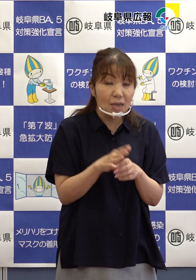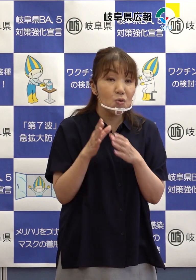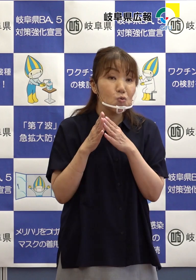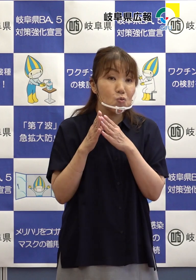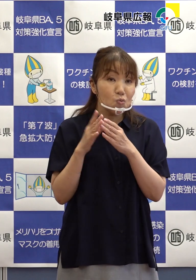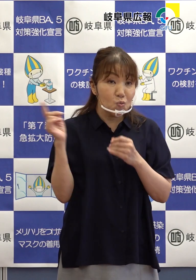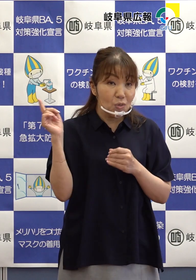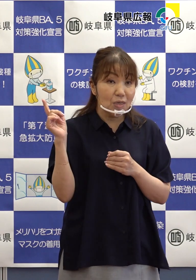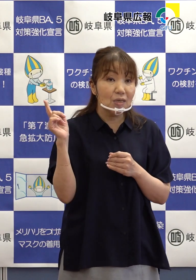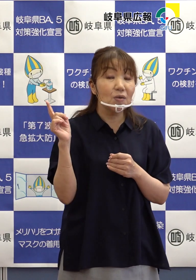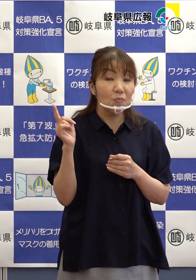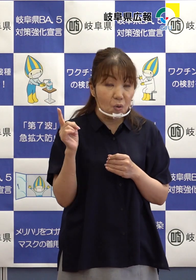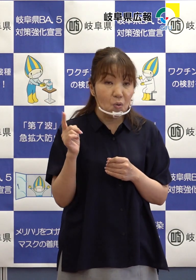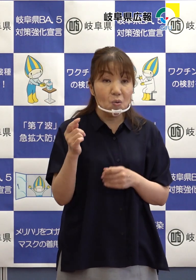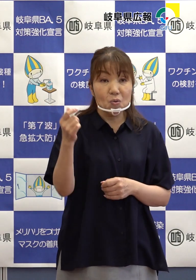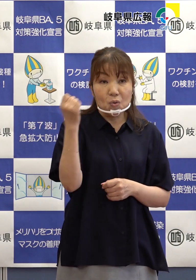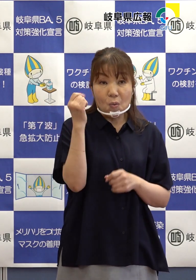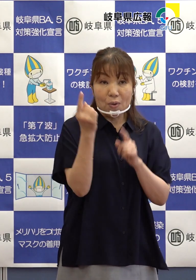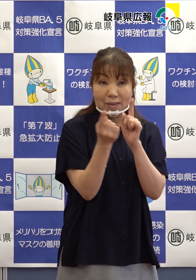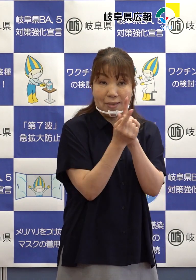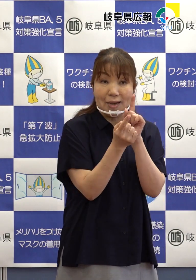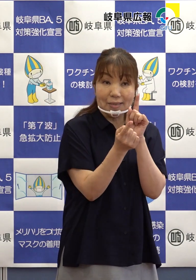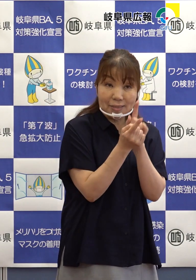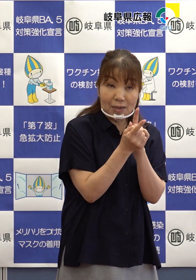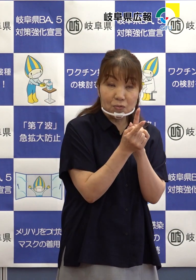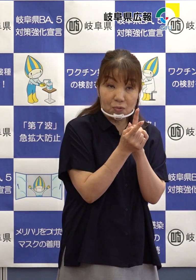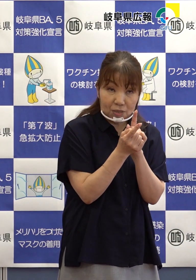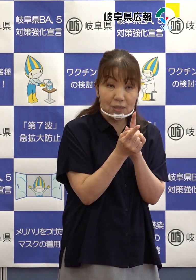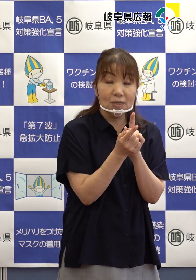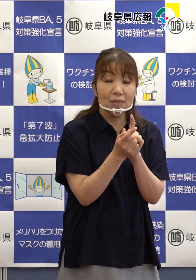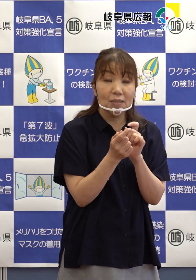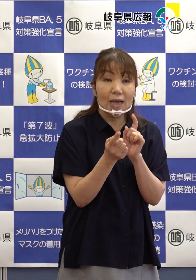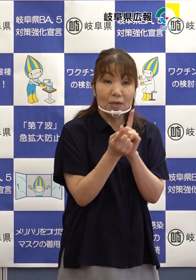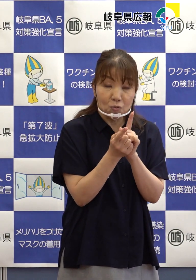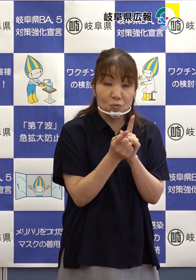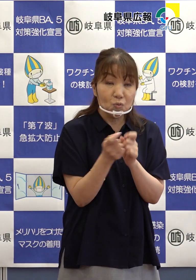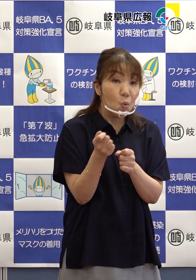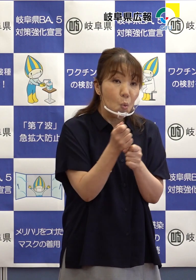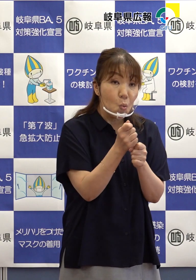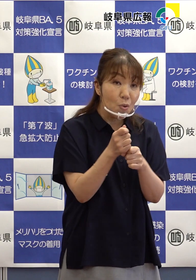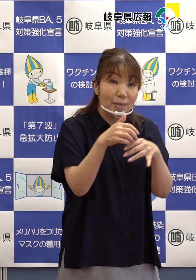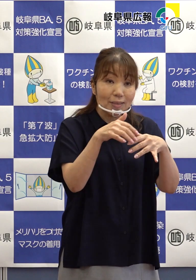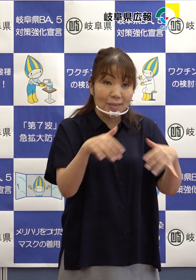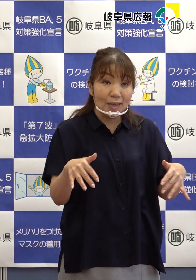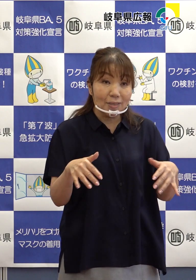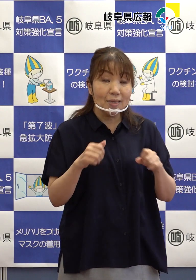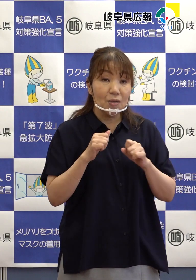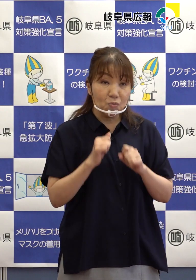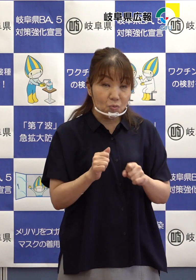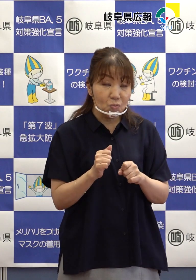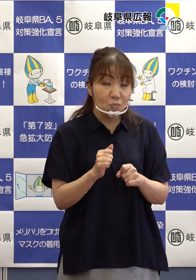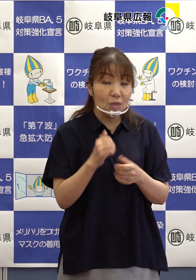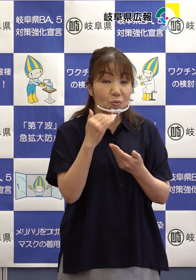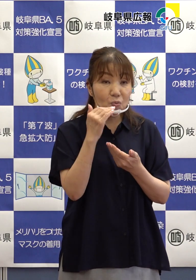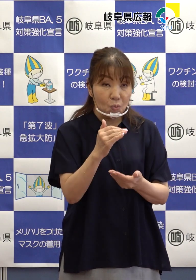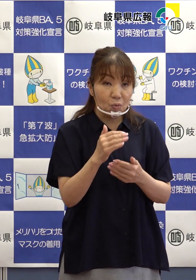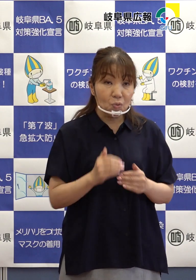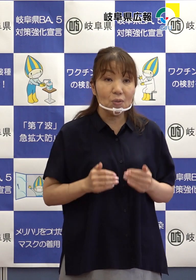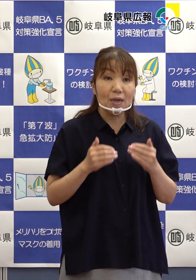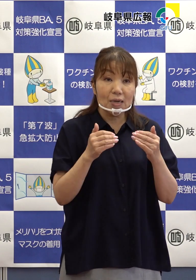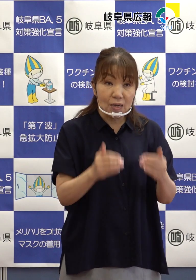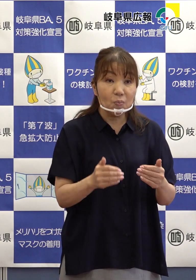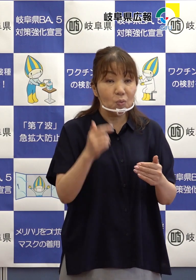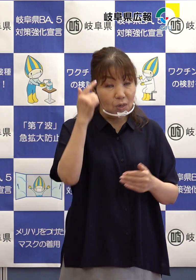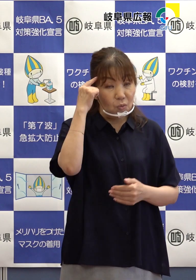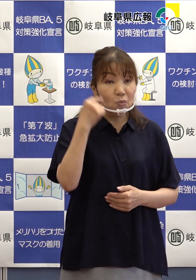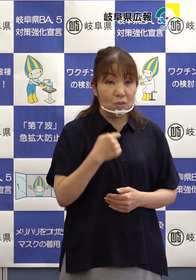も強化対策に対する応援態勢に入りますよということではもう第一歩だと思っておりますけれども